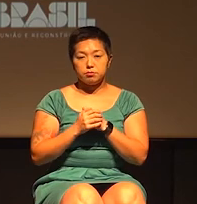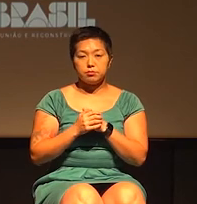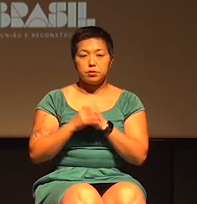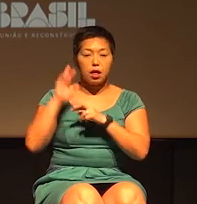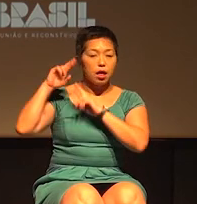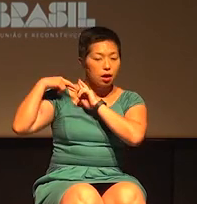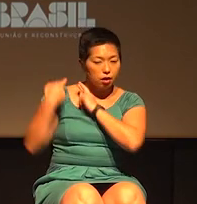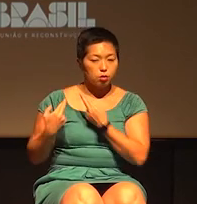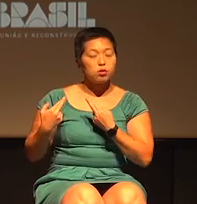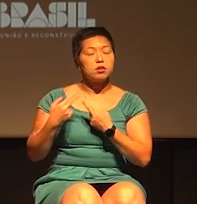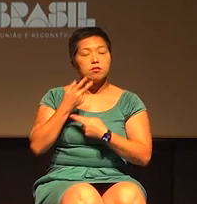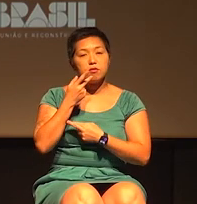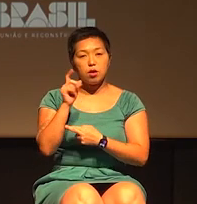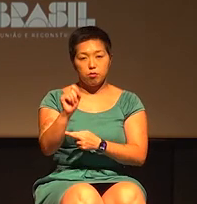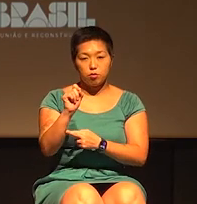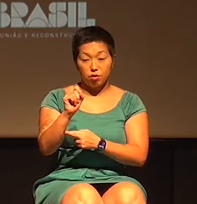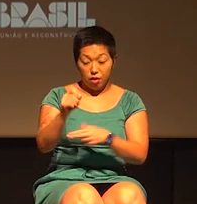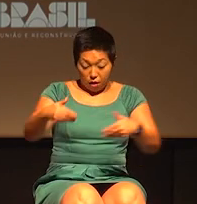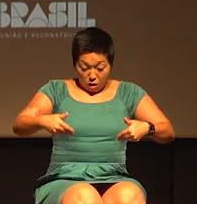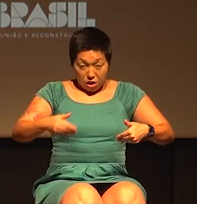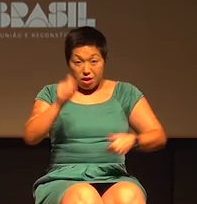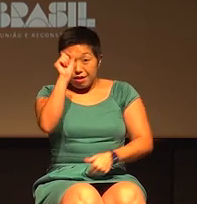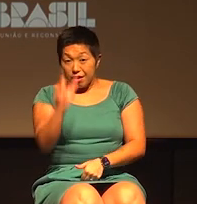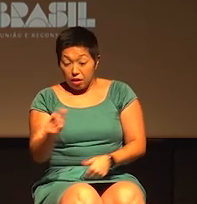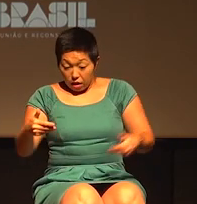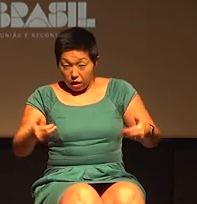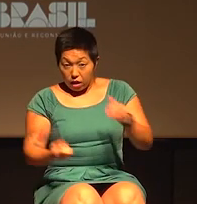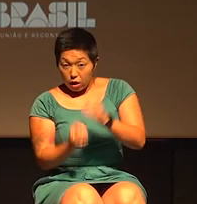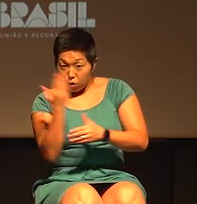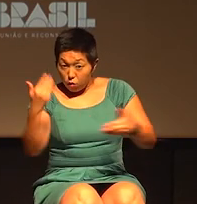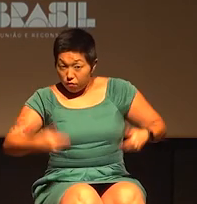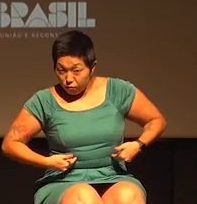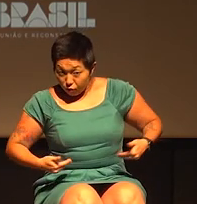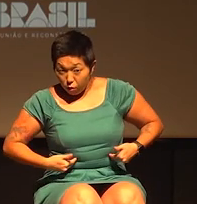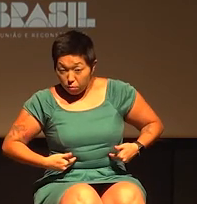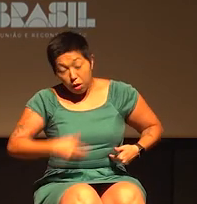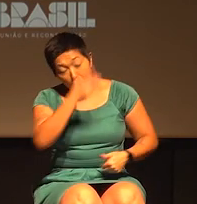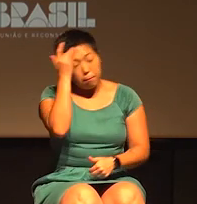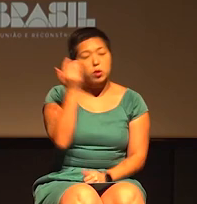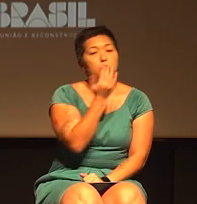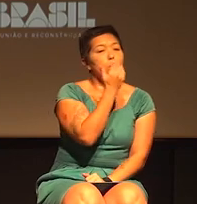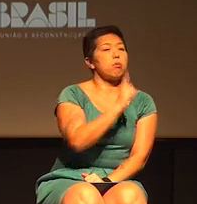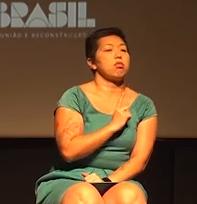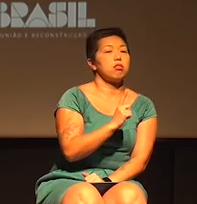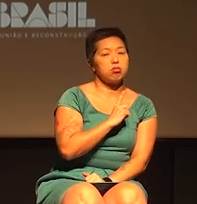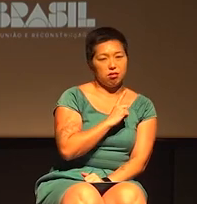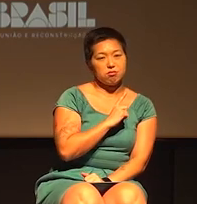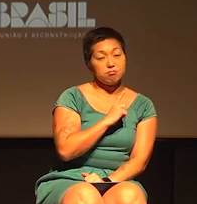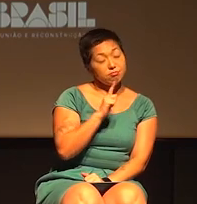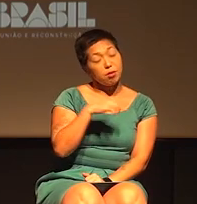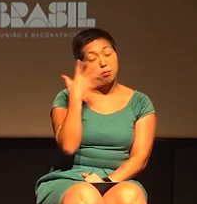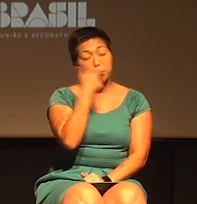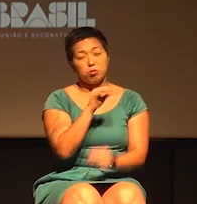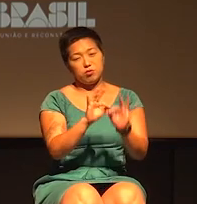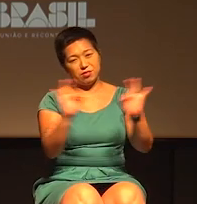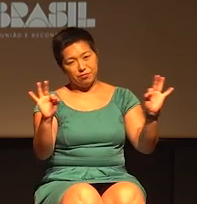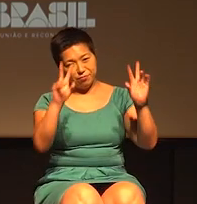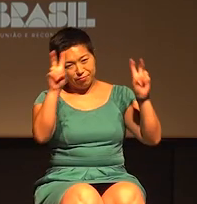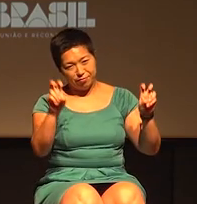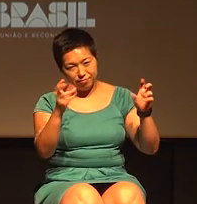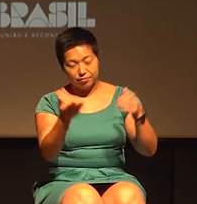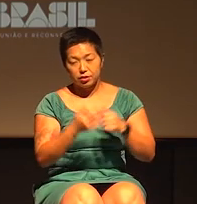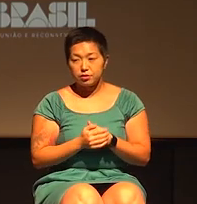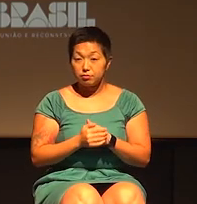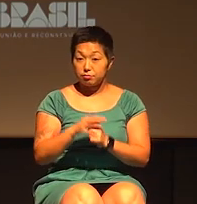assim que a fome quem criou a fome é quem come né é muito bonito isso que ela fala então